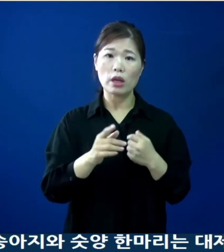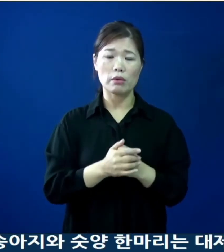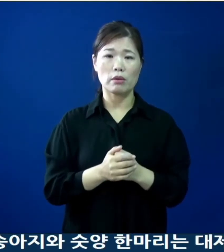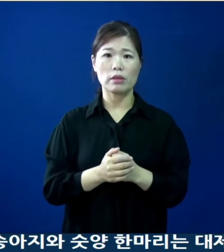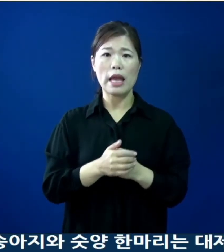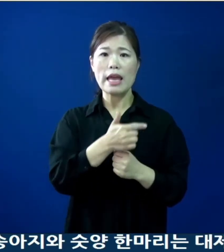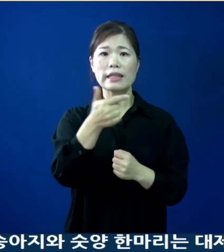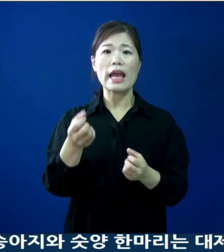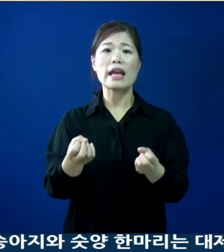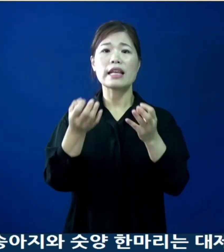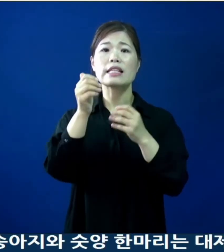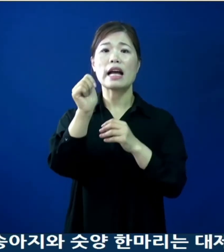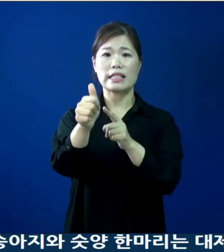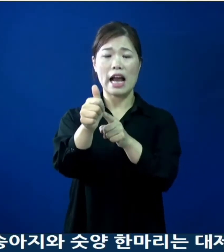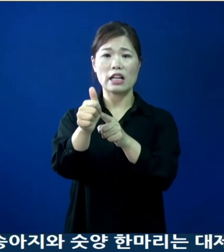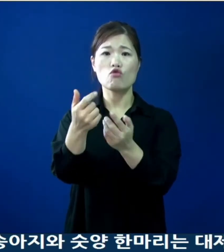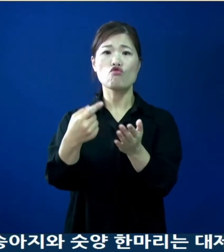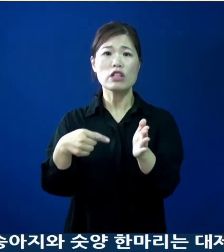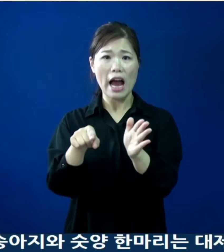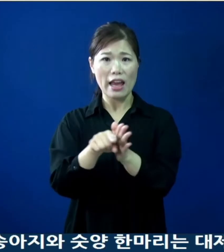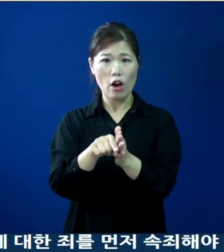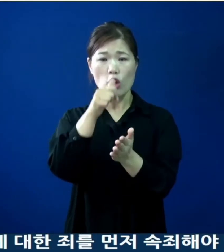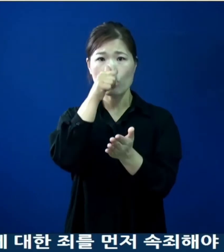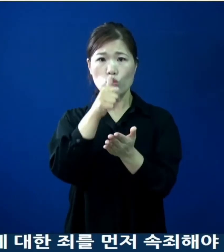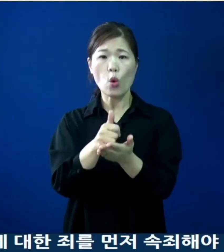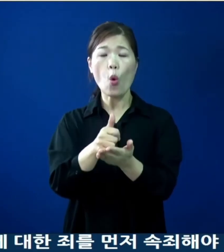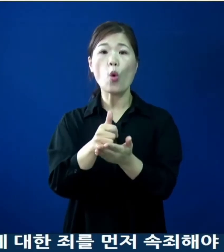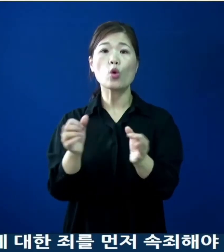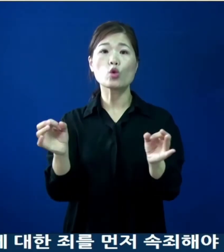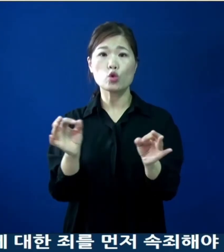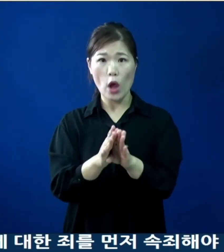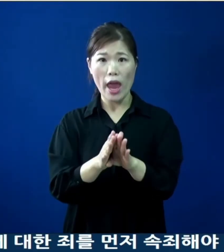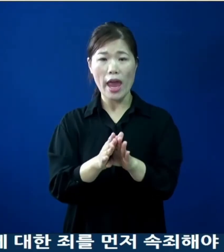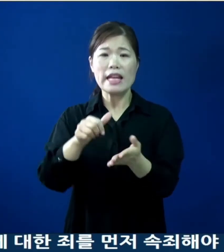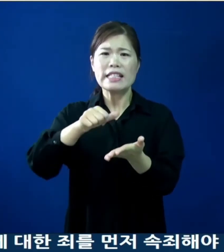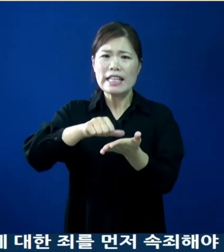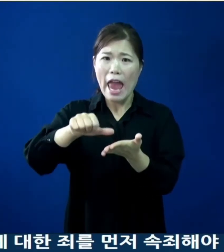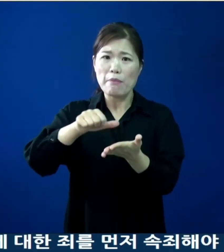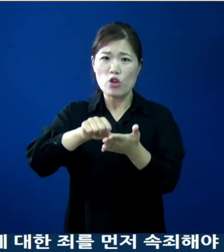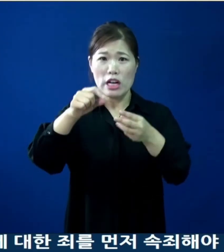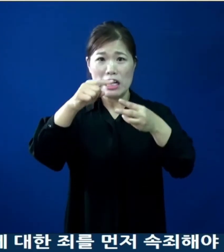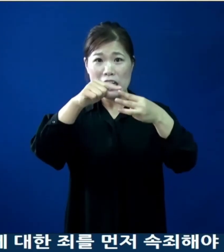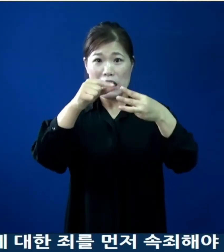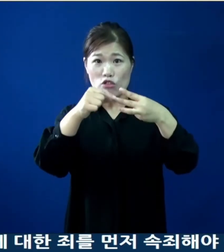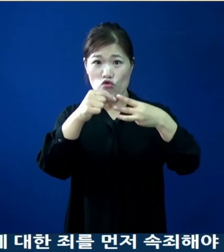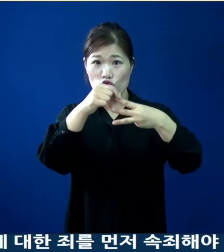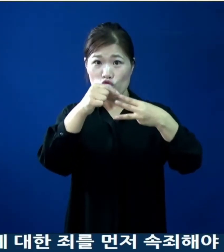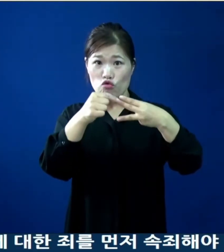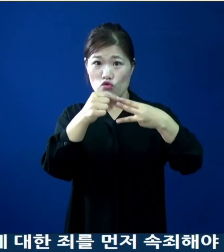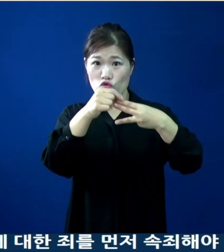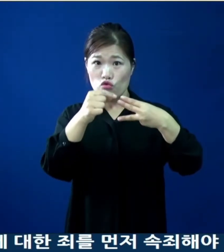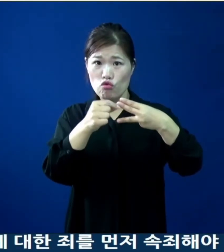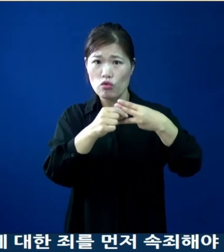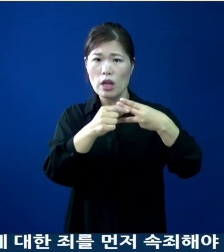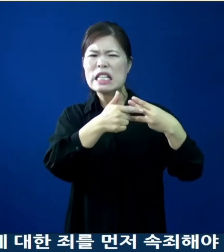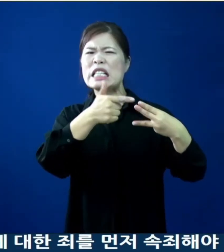대제사장을 위하여 속죄 제물로 드리는 제물이 가장 큰 겁니다. 송아지를 드려요.